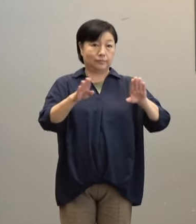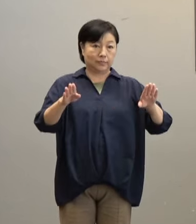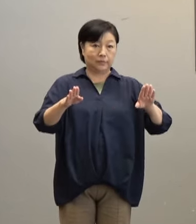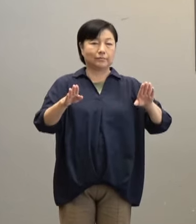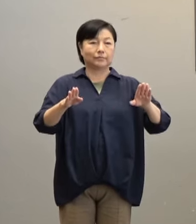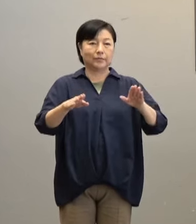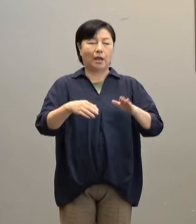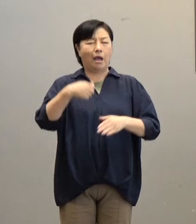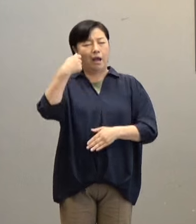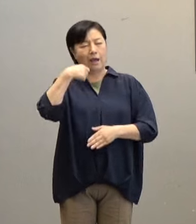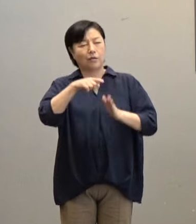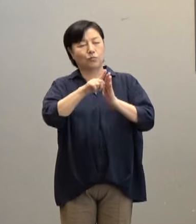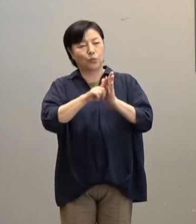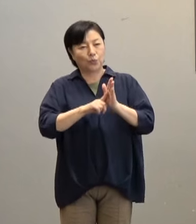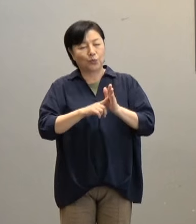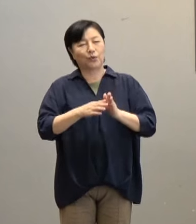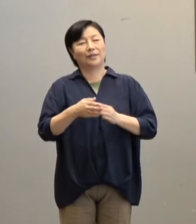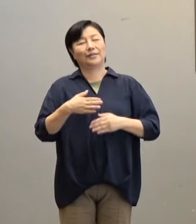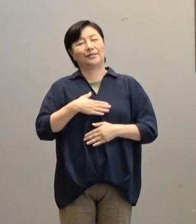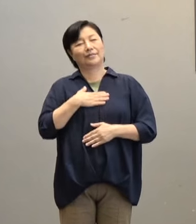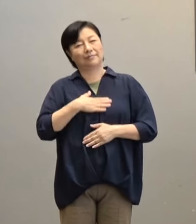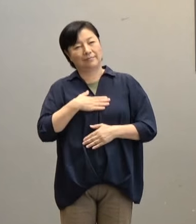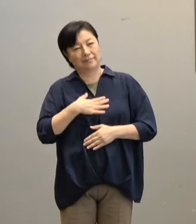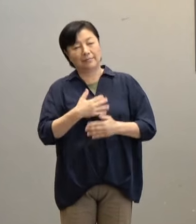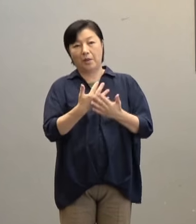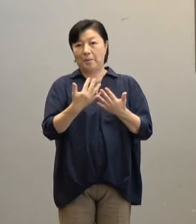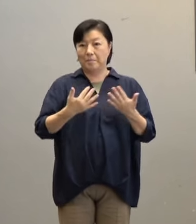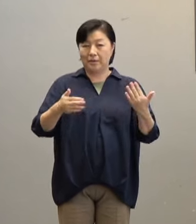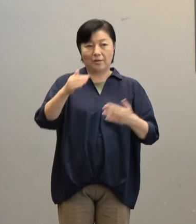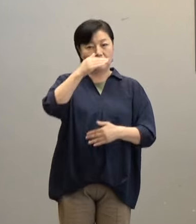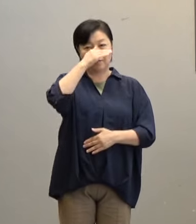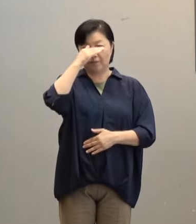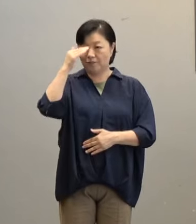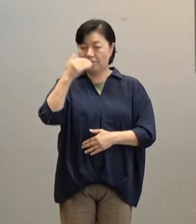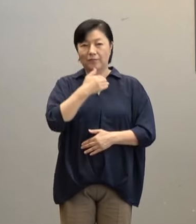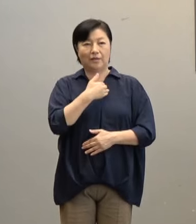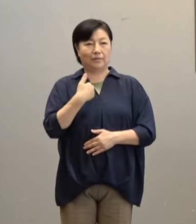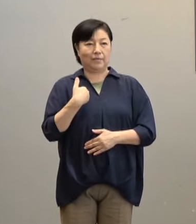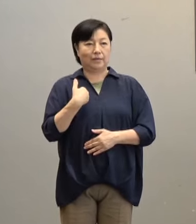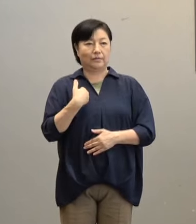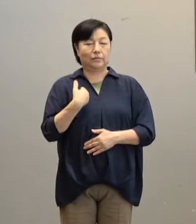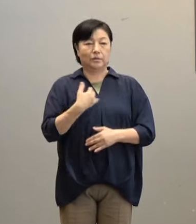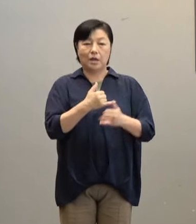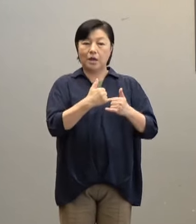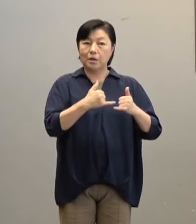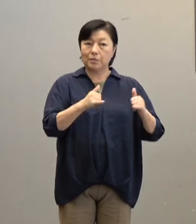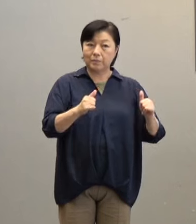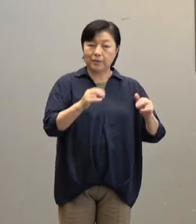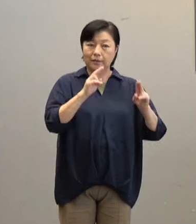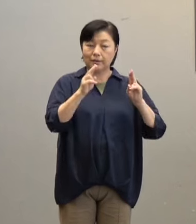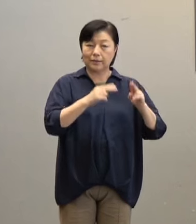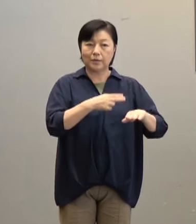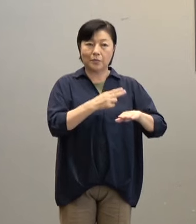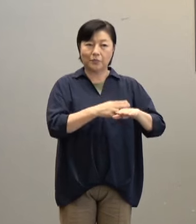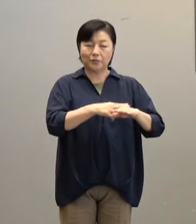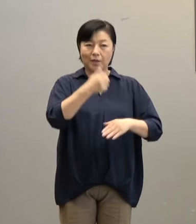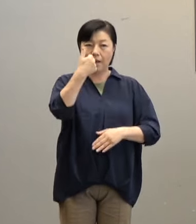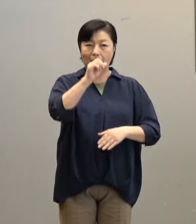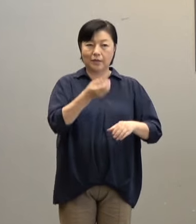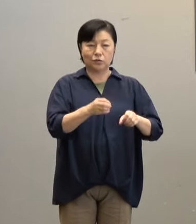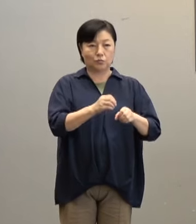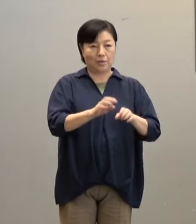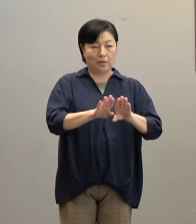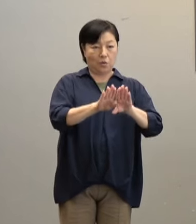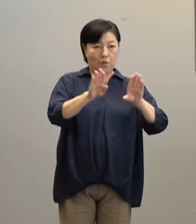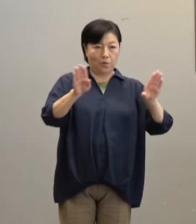や安らぎなど緑が持つ効果が創出されております。民間企業が持つノウハウやアイデアが詰まった施設のオープンに